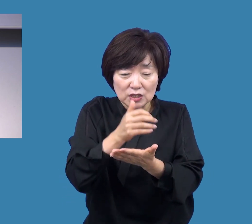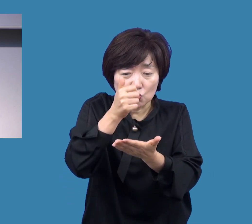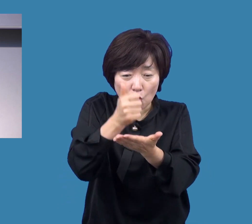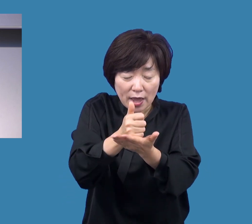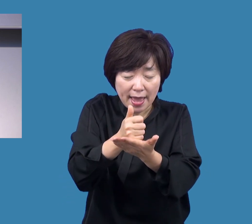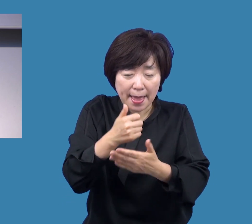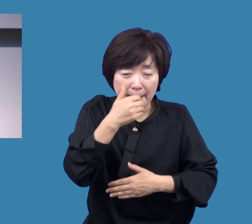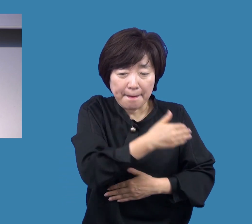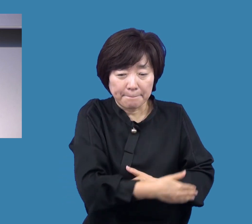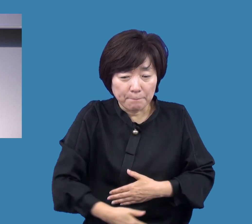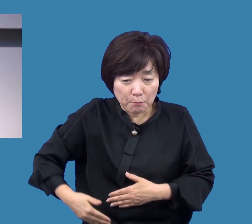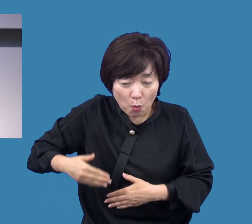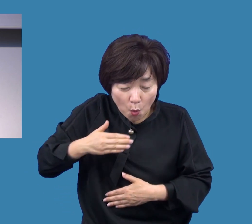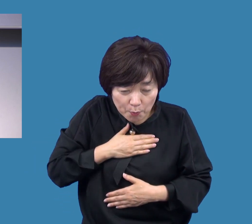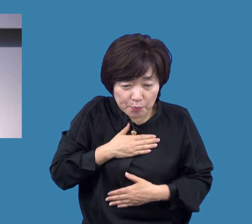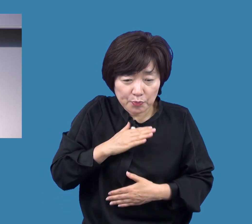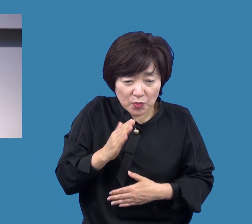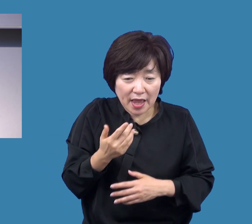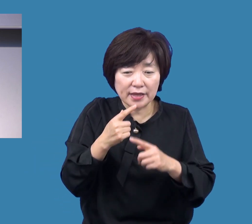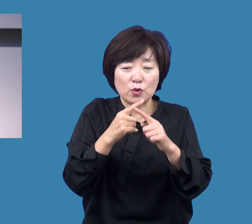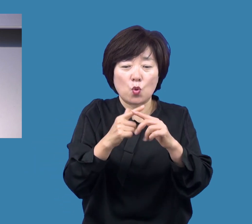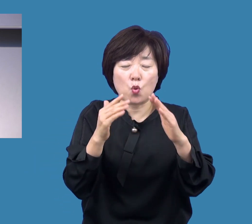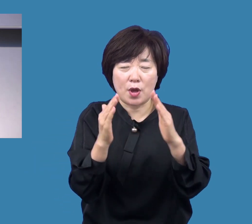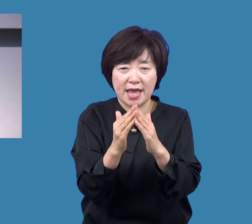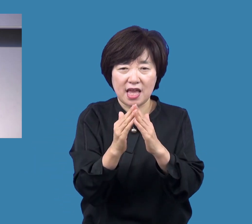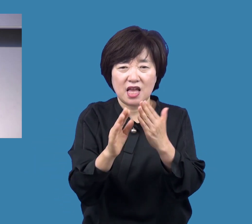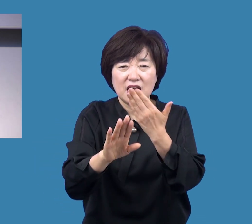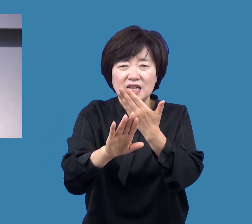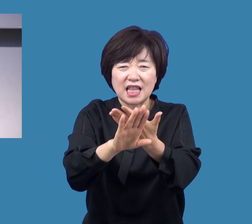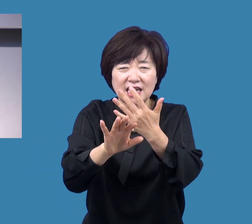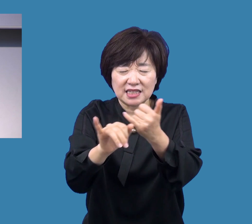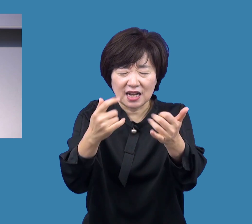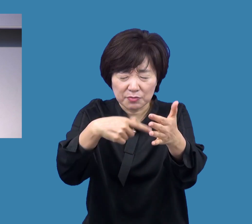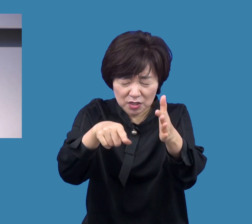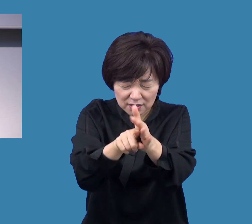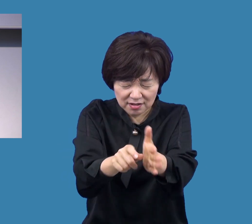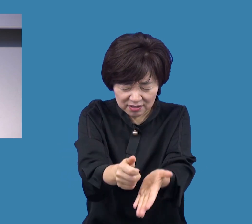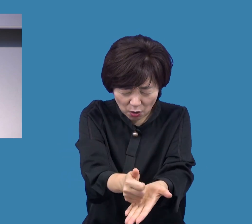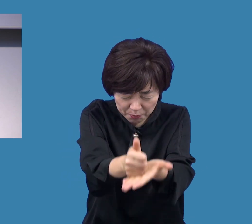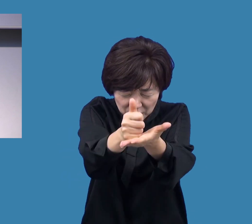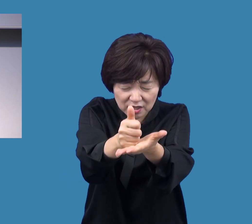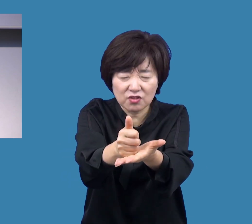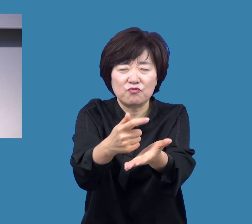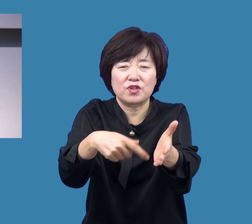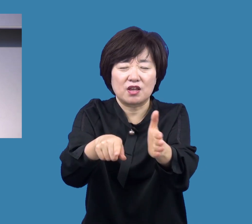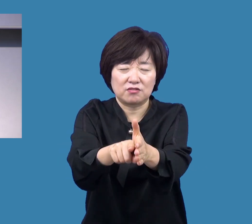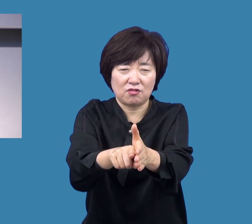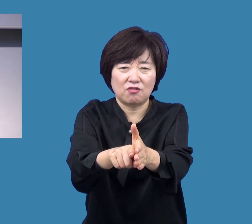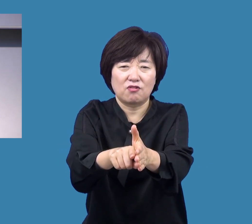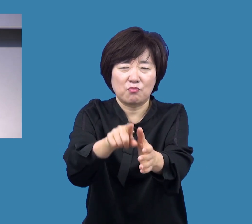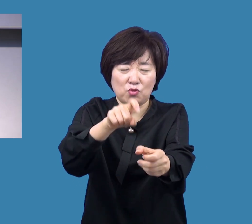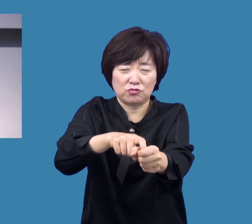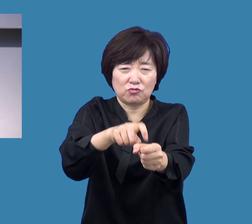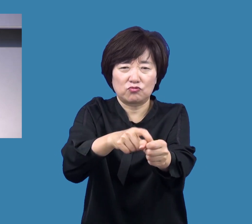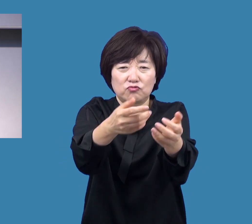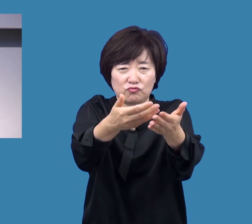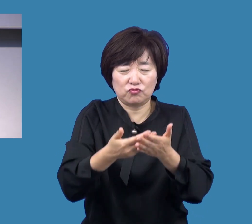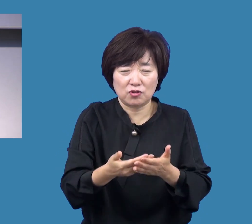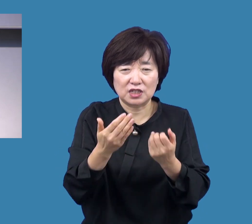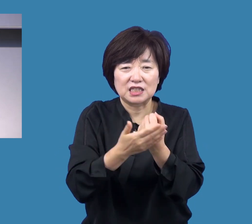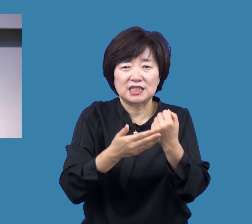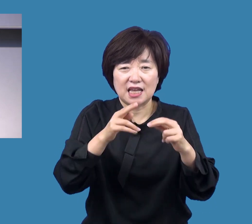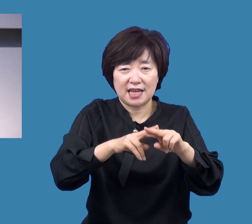사람들이죠. 예수 그리스도의 몸된 교회, 사람들을 섬기기 위해서 주신 거예요. 은사는 섬기기 위해서 주신 거예요.